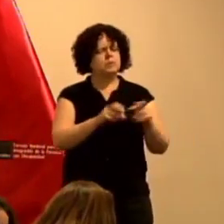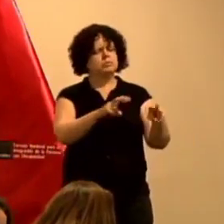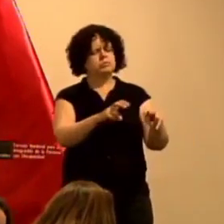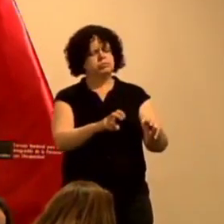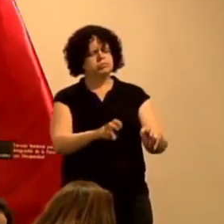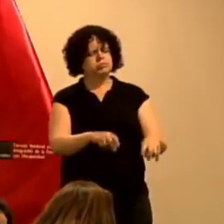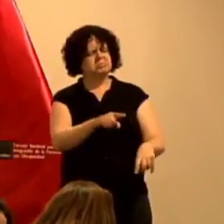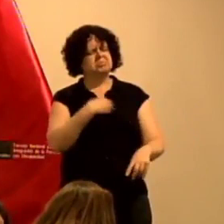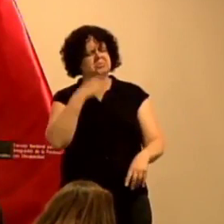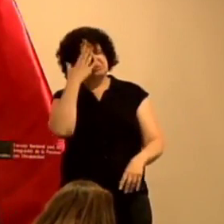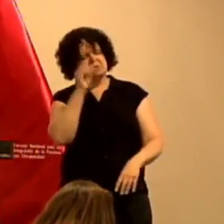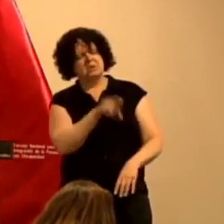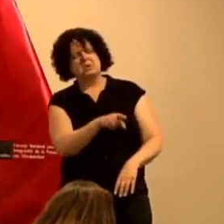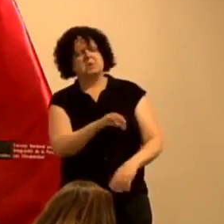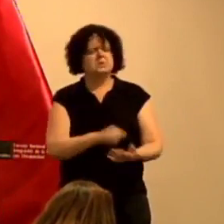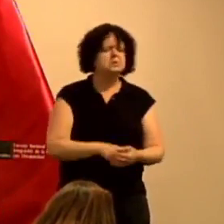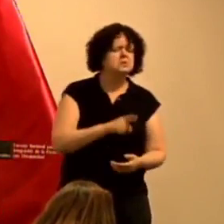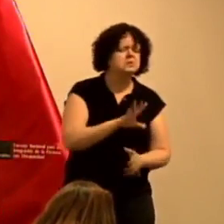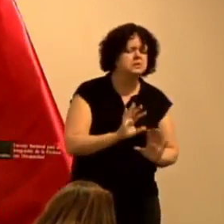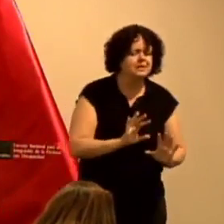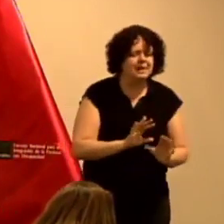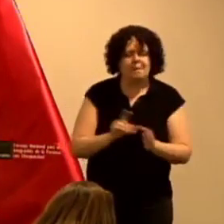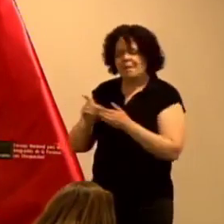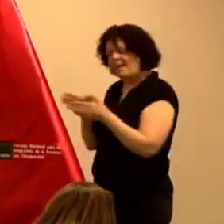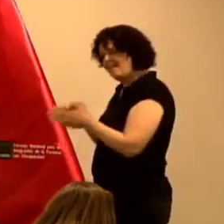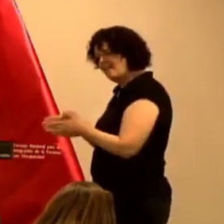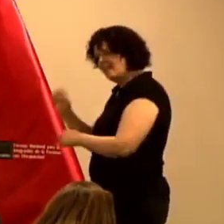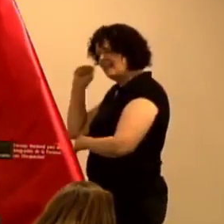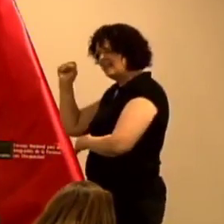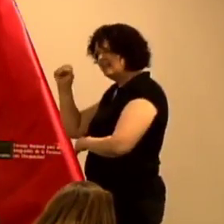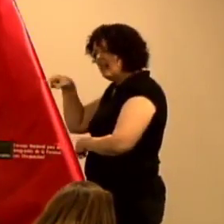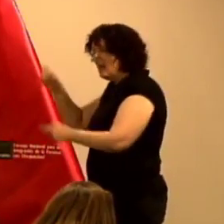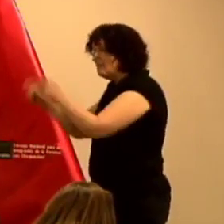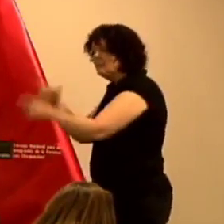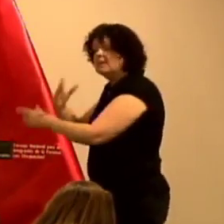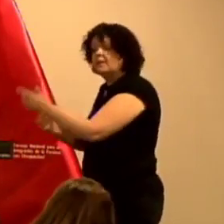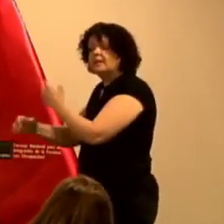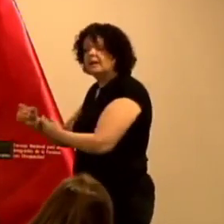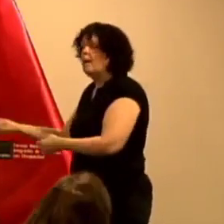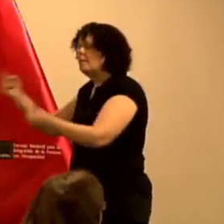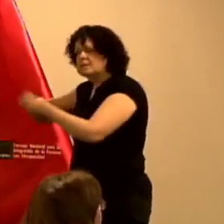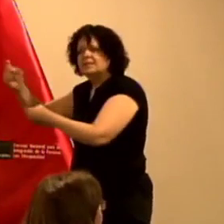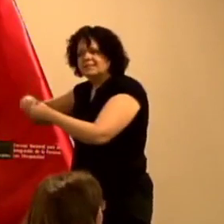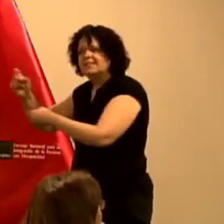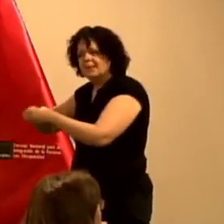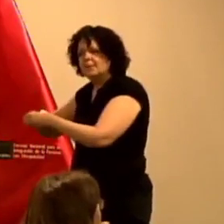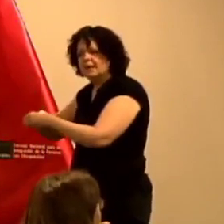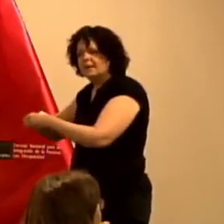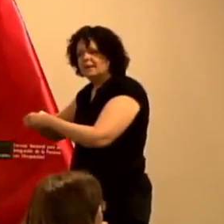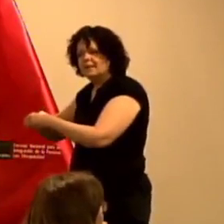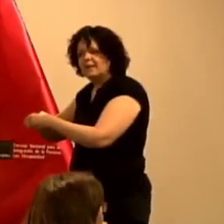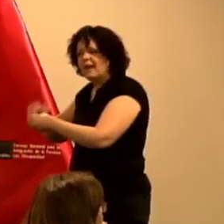decisiones, ¿cierto? Yo sé lo que es bueno para ti. Mientras que en el enfoque de derechos, las personas con discapacidad son participantes activos